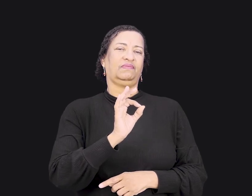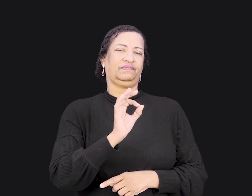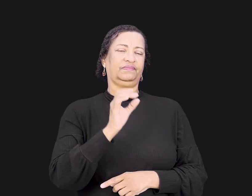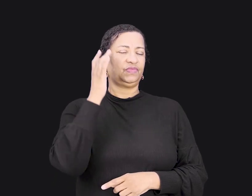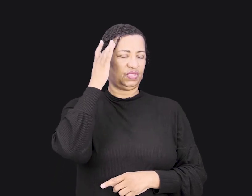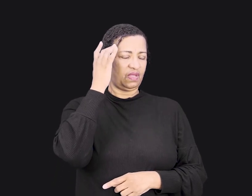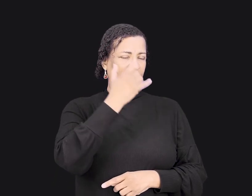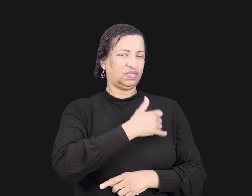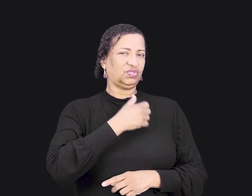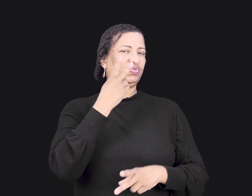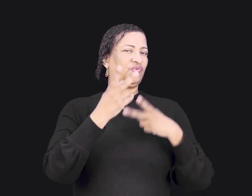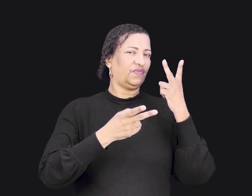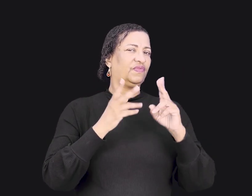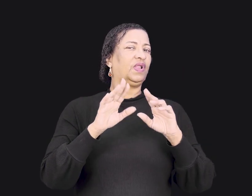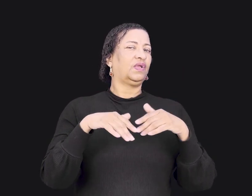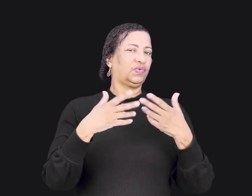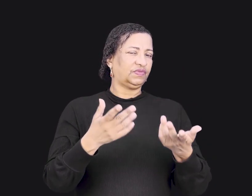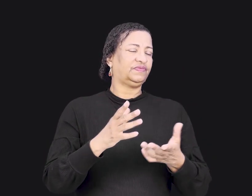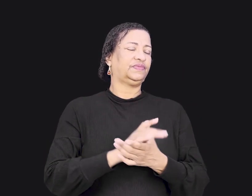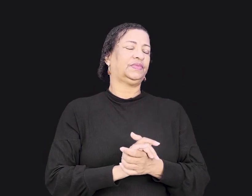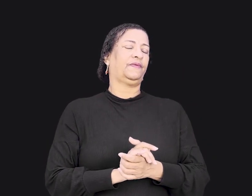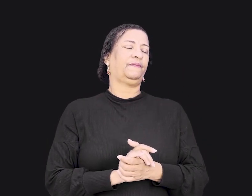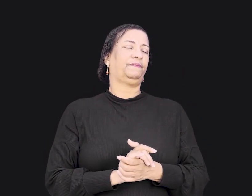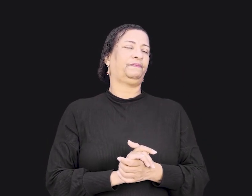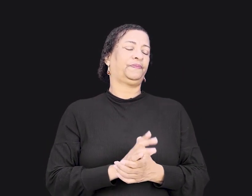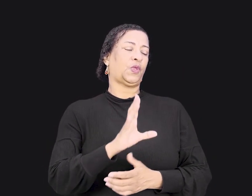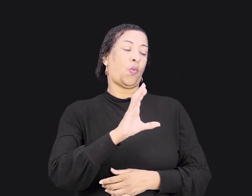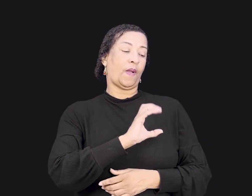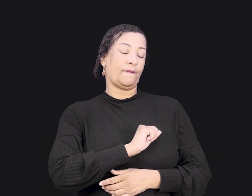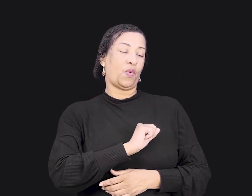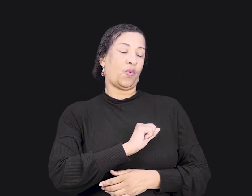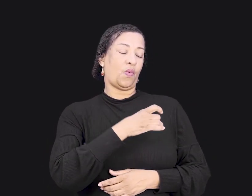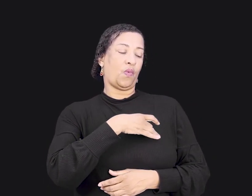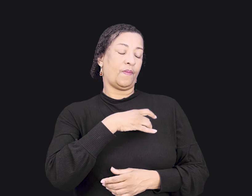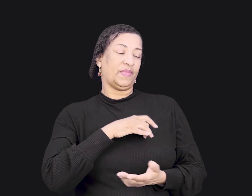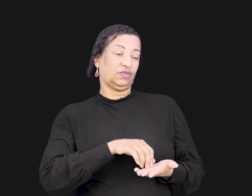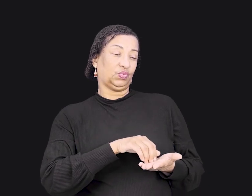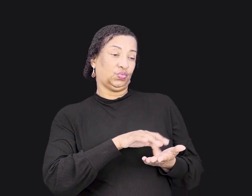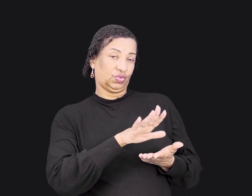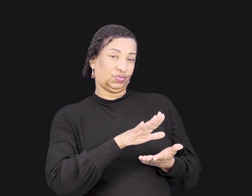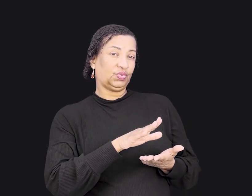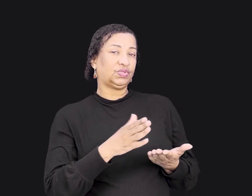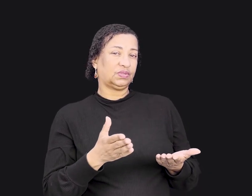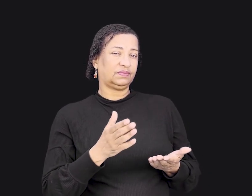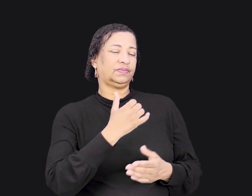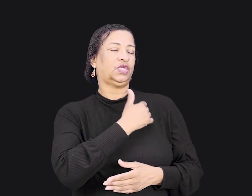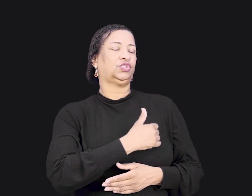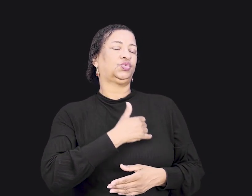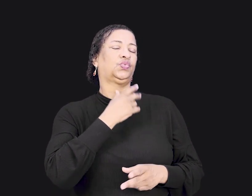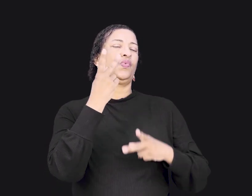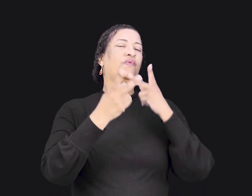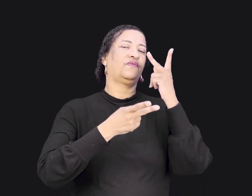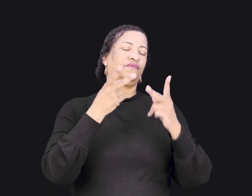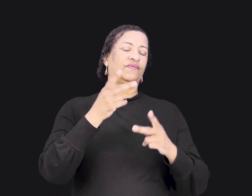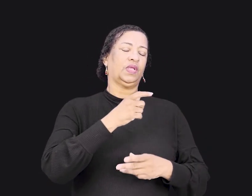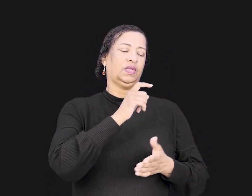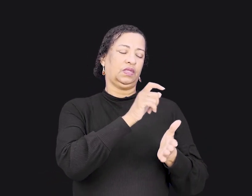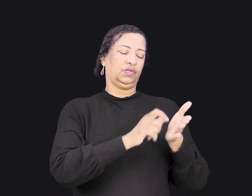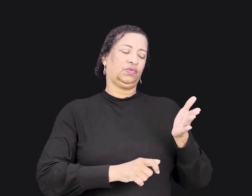dizer quando diz, o amor expulsa o medo? Ouça agora o que João diz no versículo 20. Se alguém